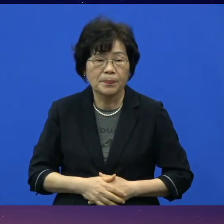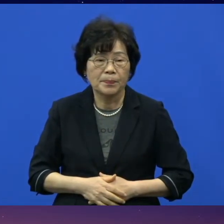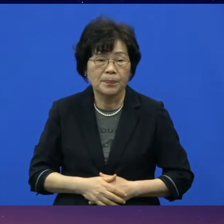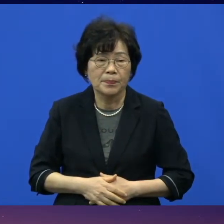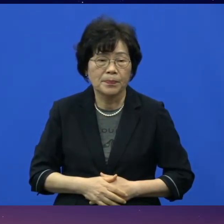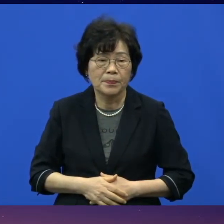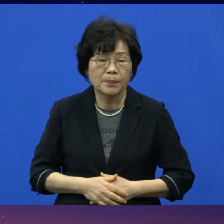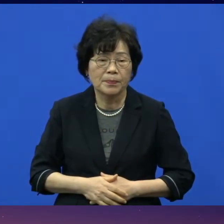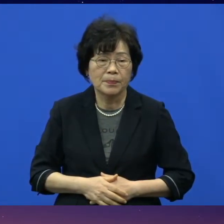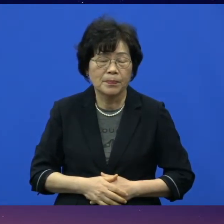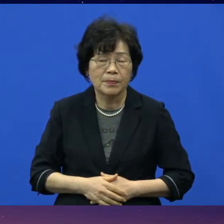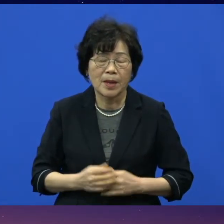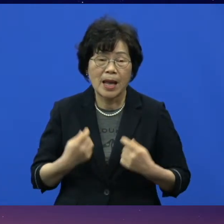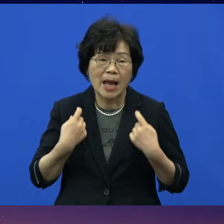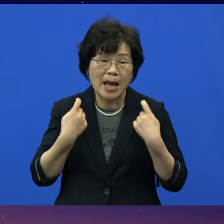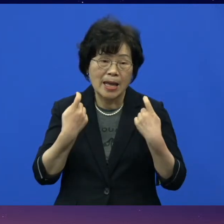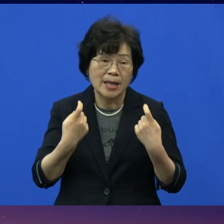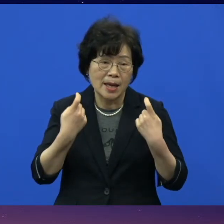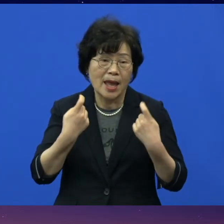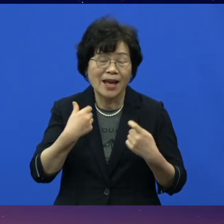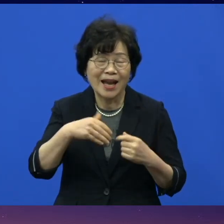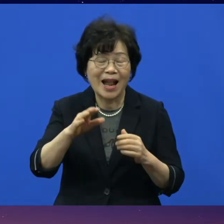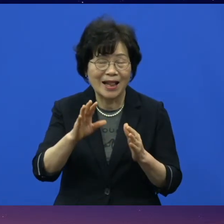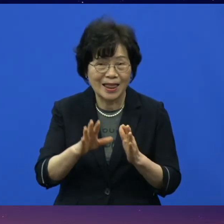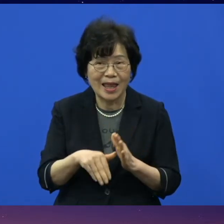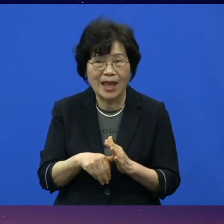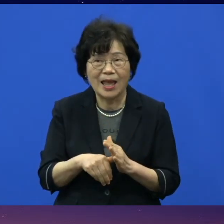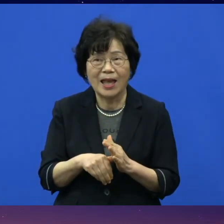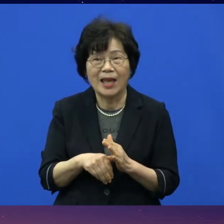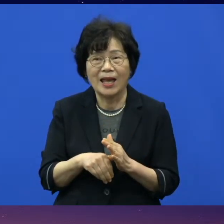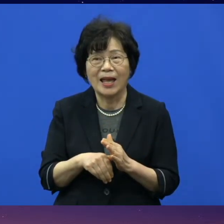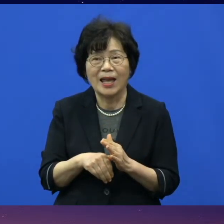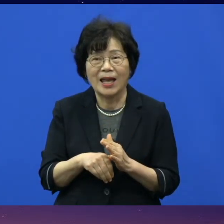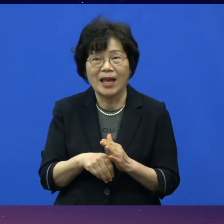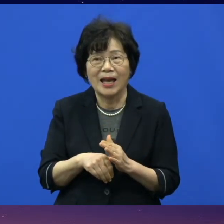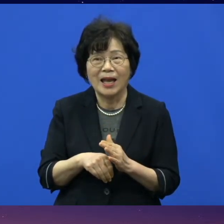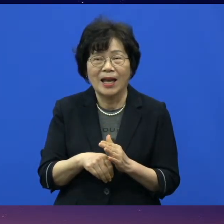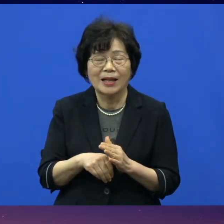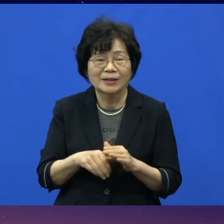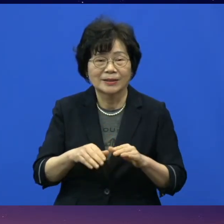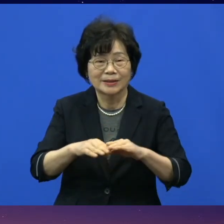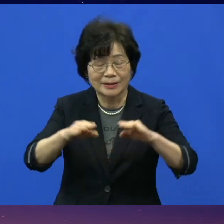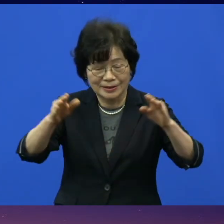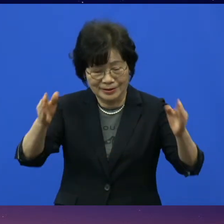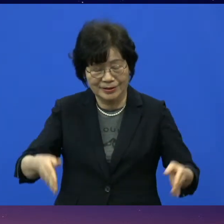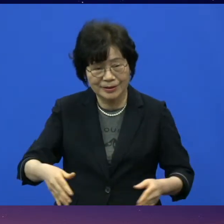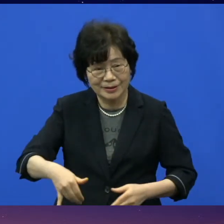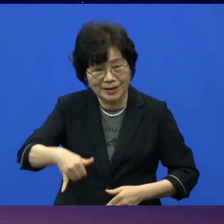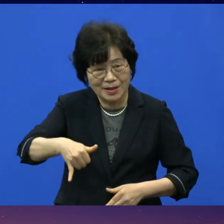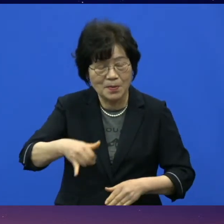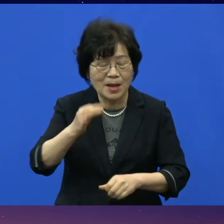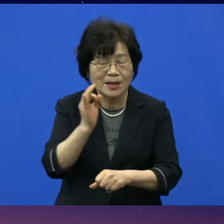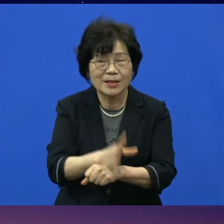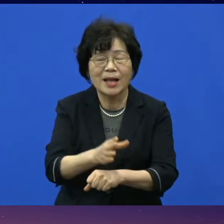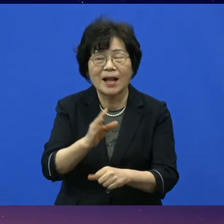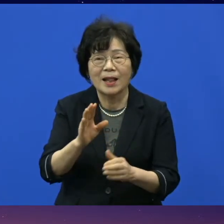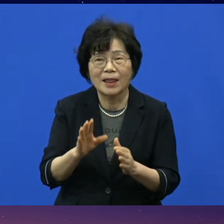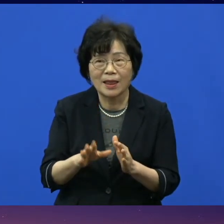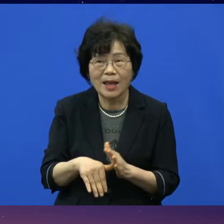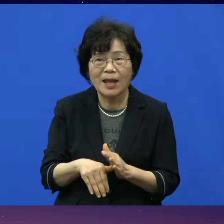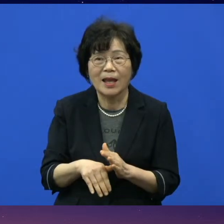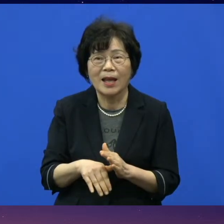여러분이 여행을 다니면 그 가방을 사잖아요. 그러면